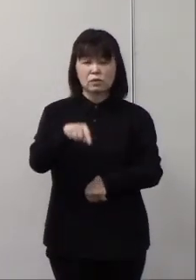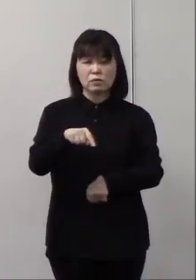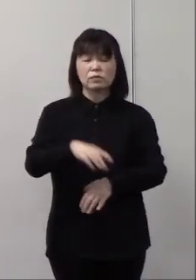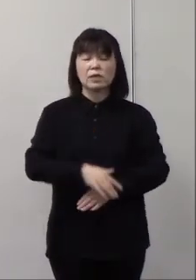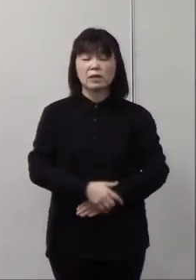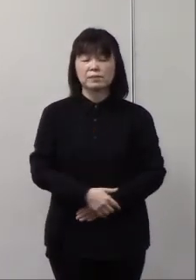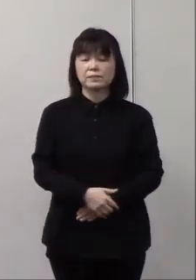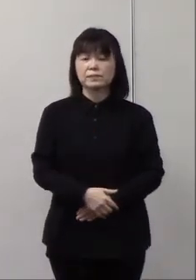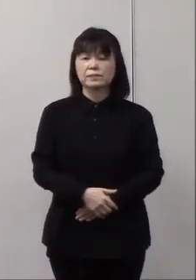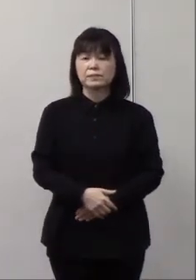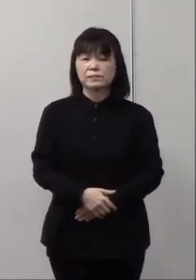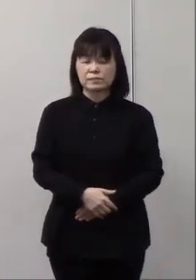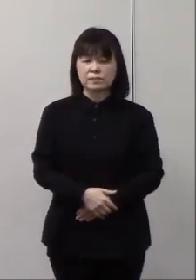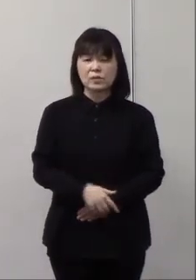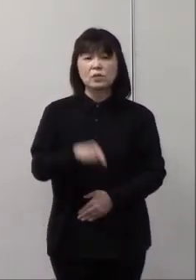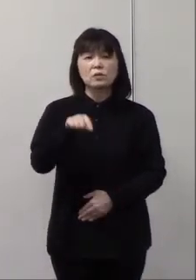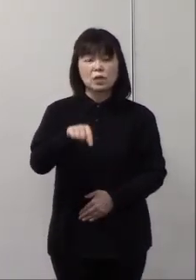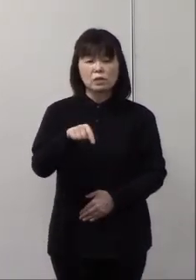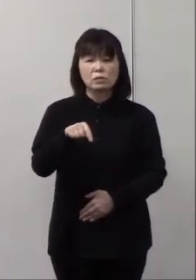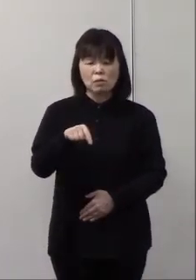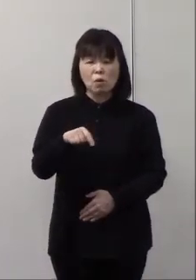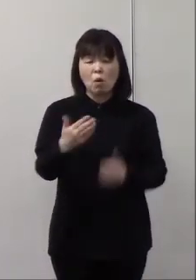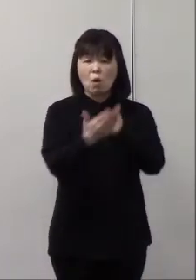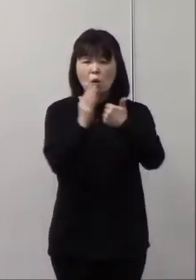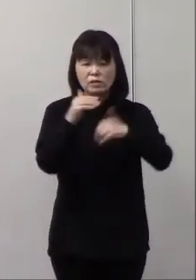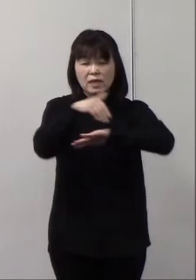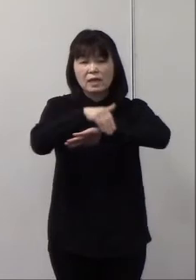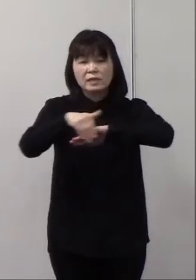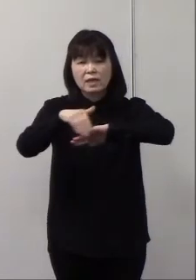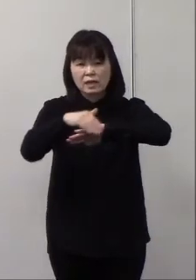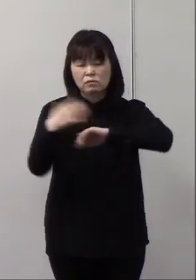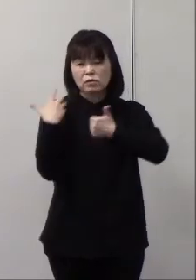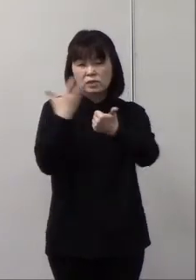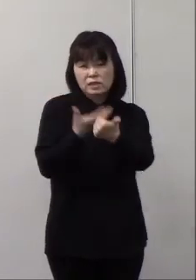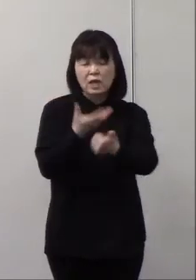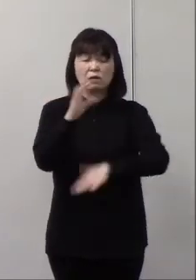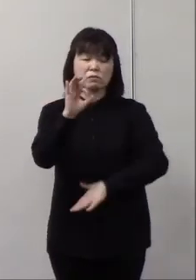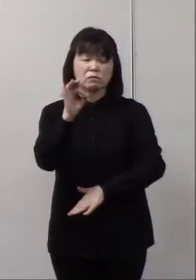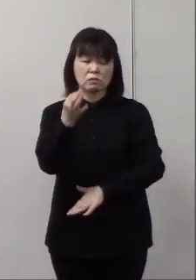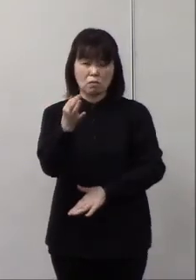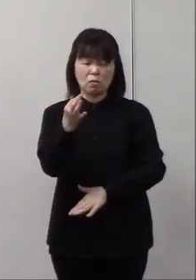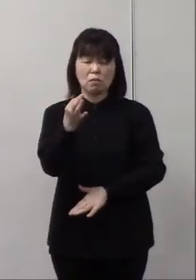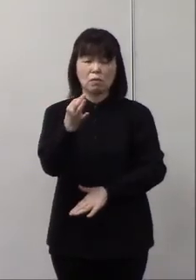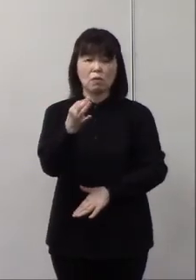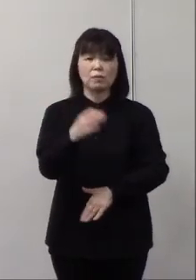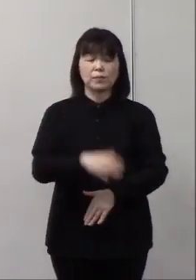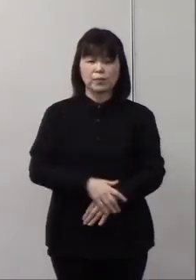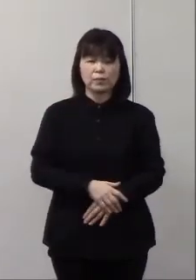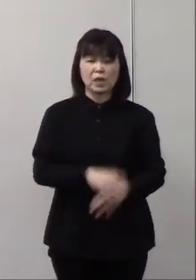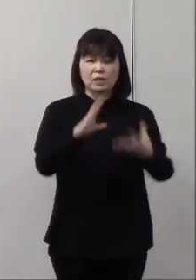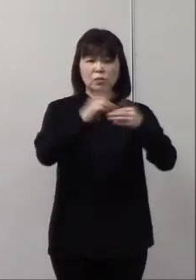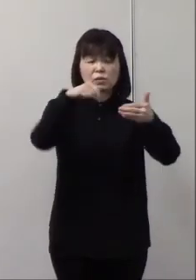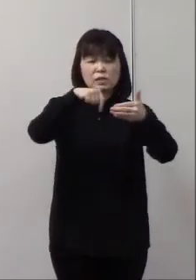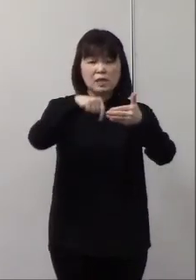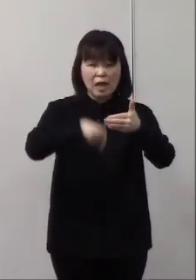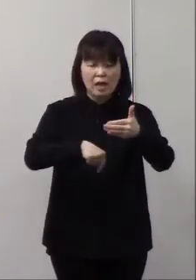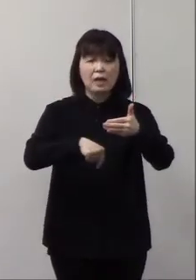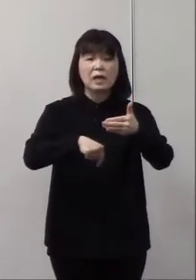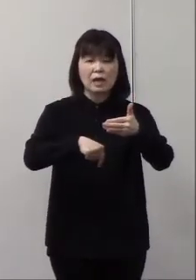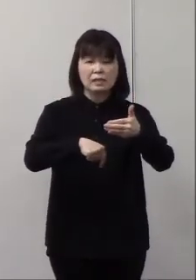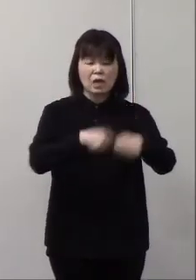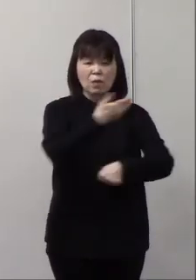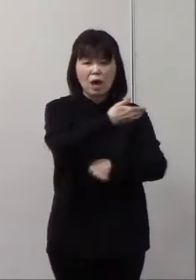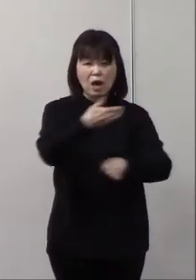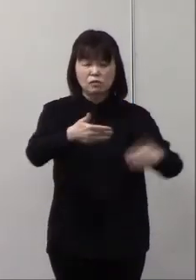能保全計画の策定業務という、まあ、市内には、たくさんの水門、あるい